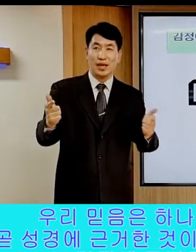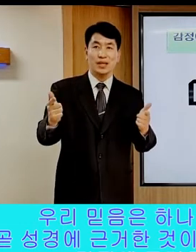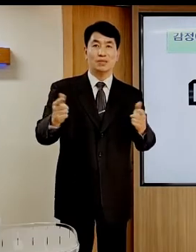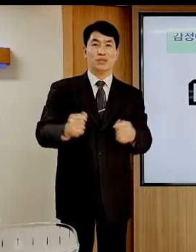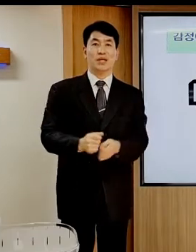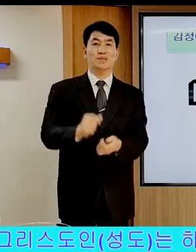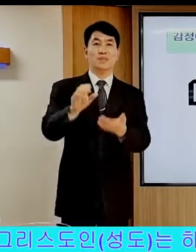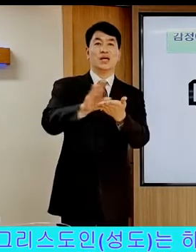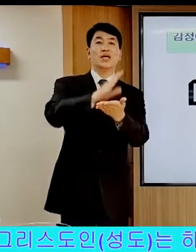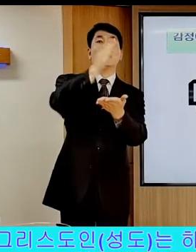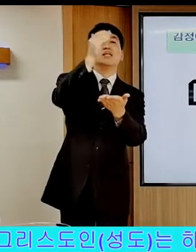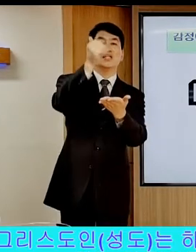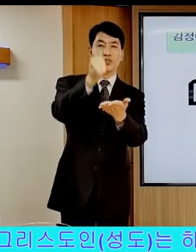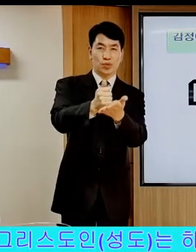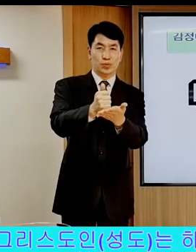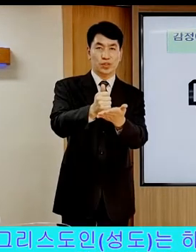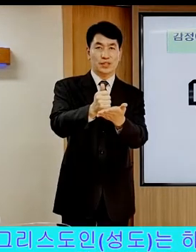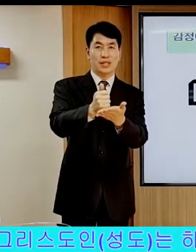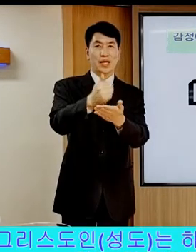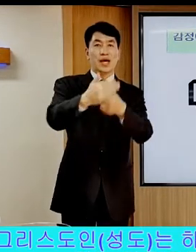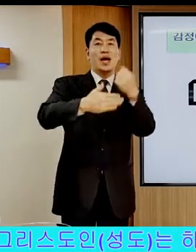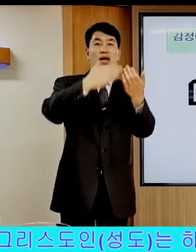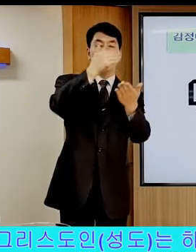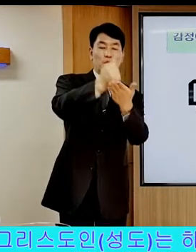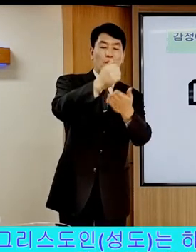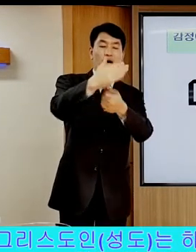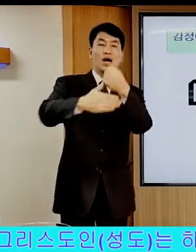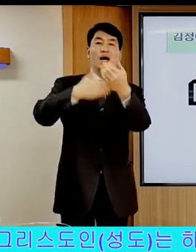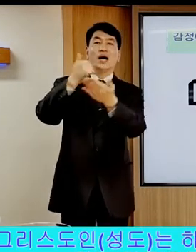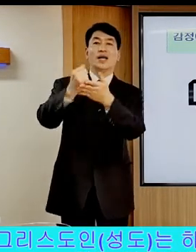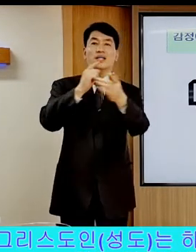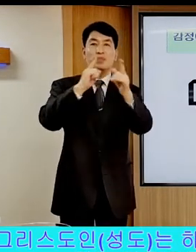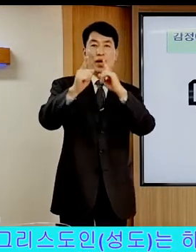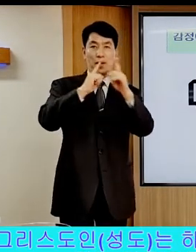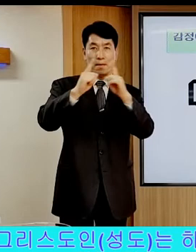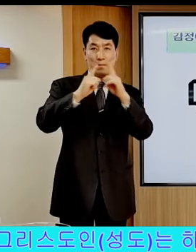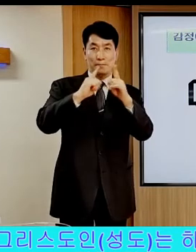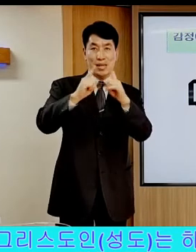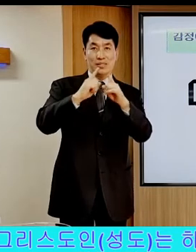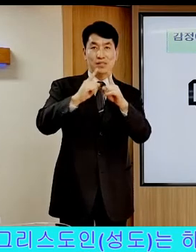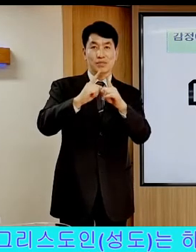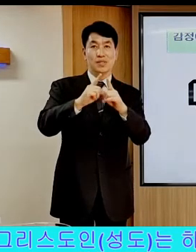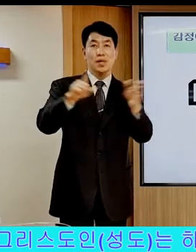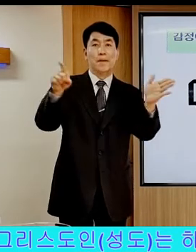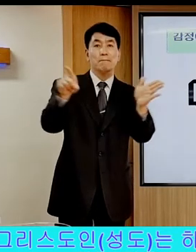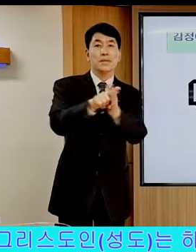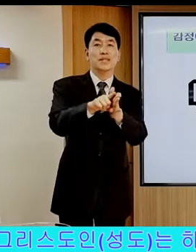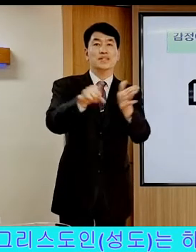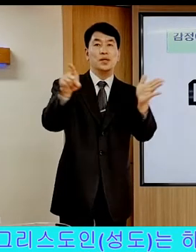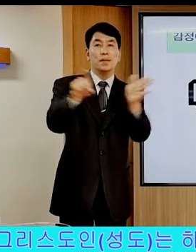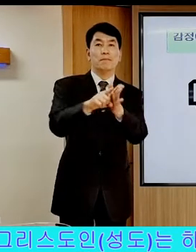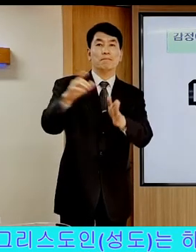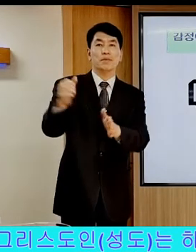아닙니다. 그리스도는 하나님과 하나님의 말씀을 믿는